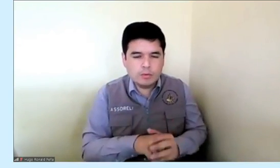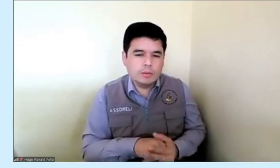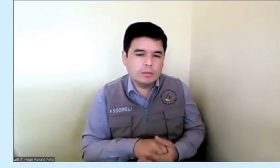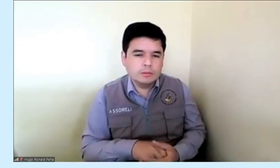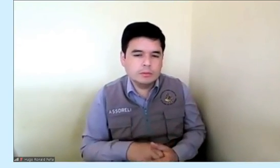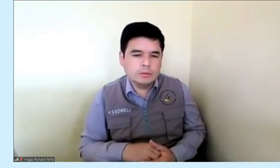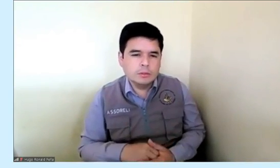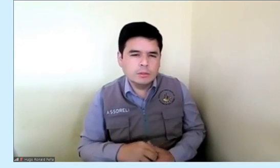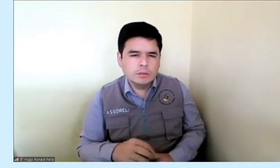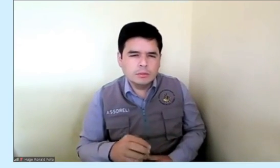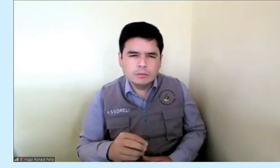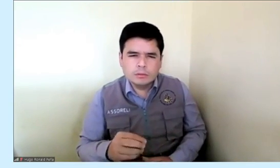Otro ejemplo.